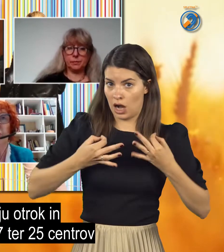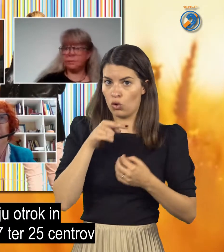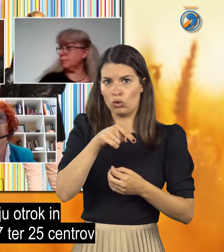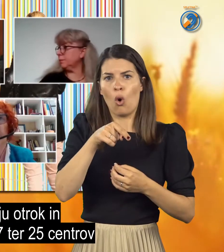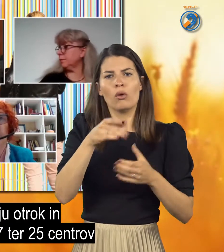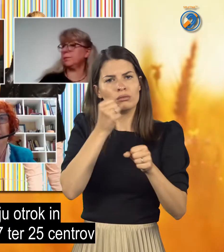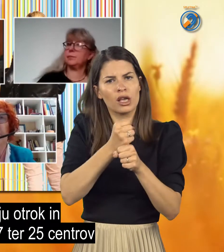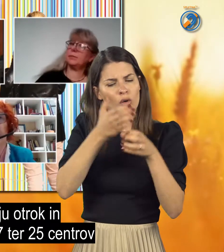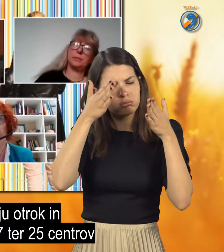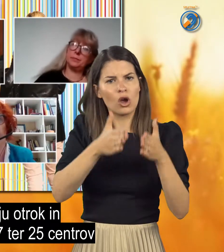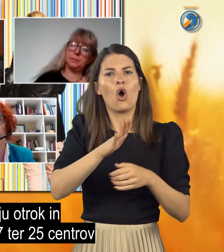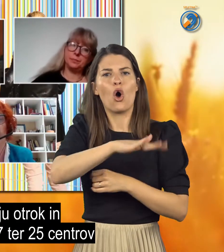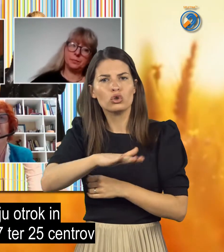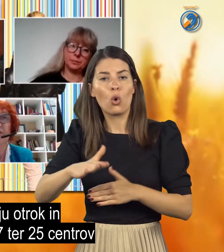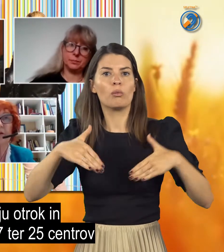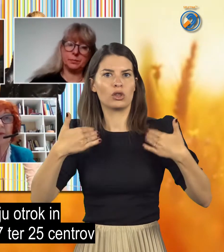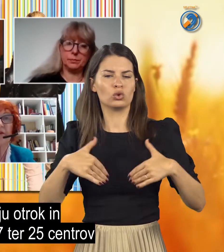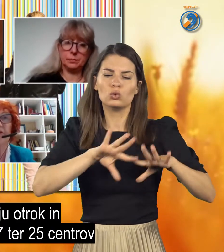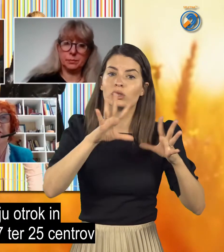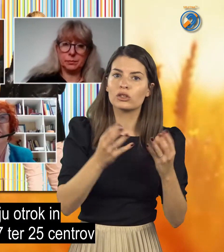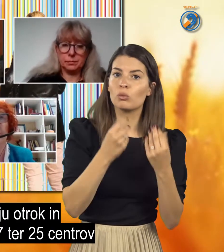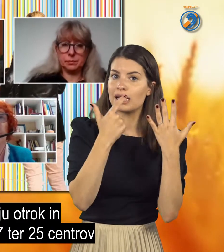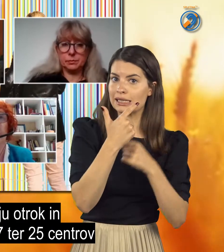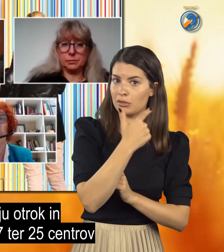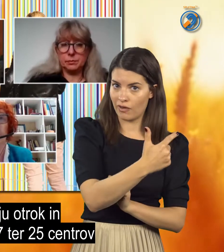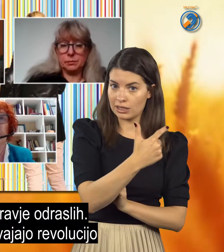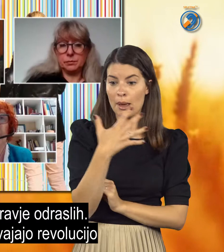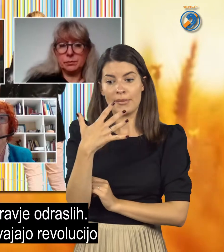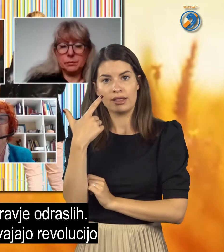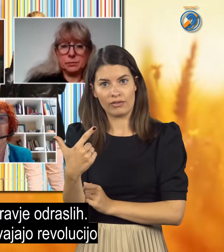področju otrok in mladostnikov, 27 in 25